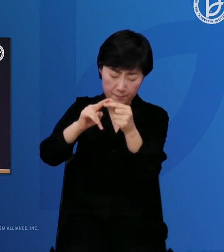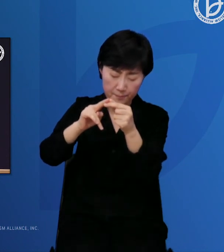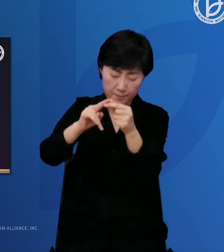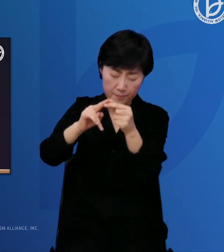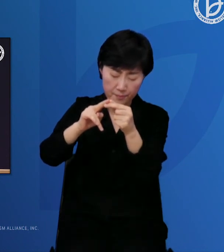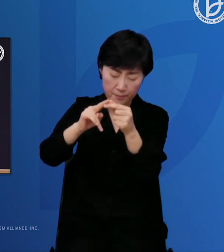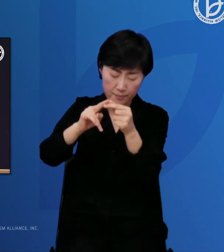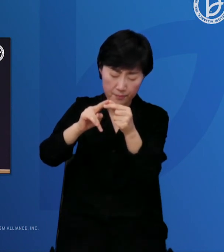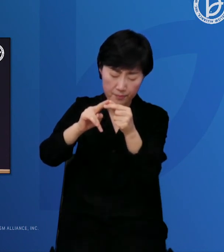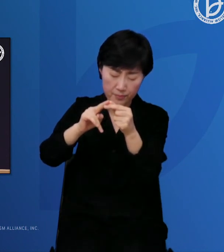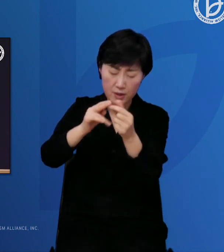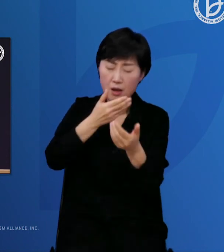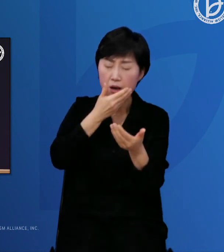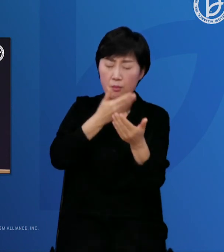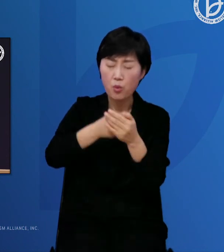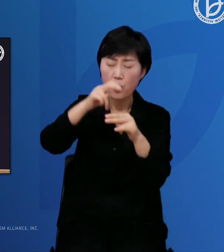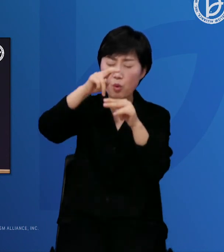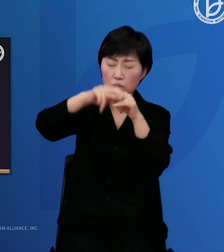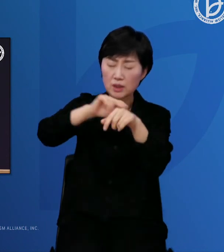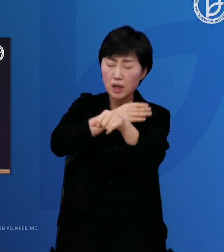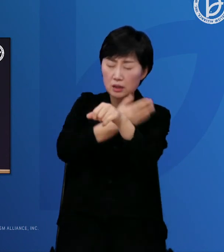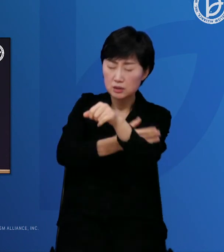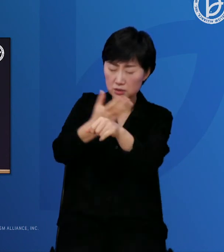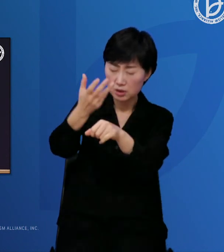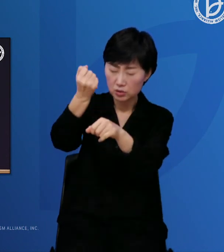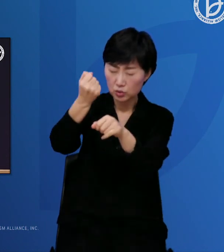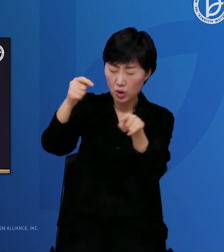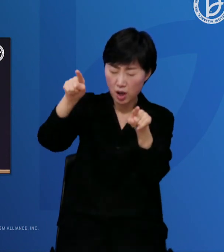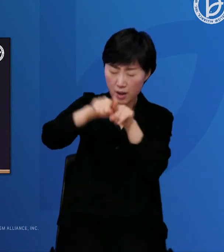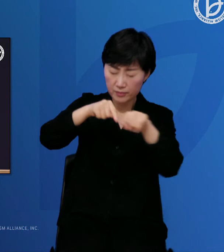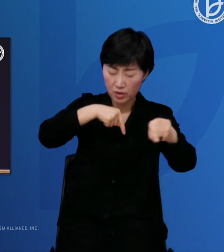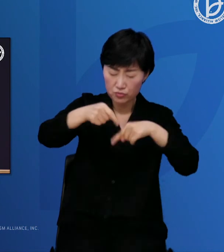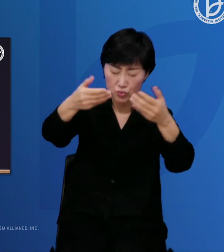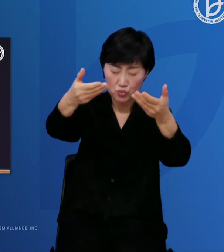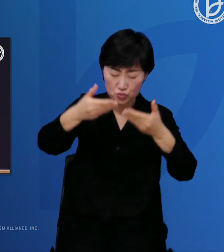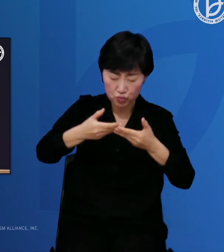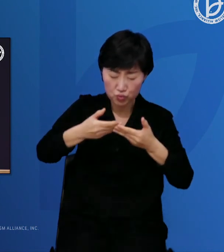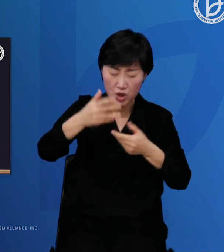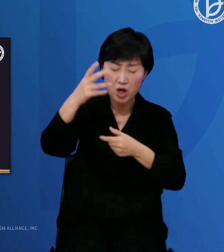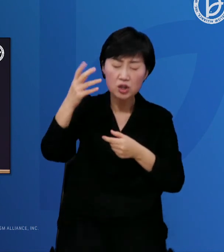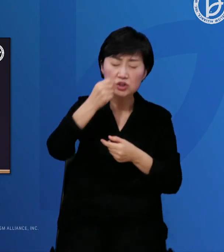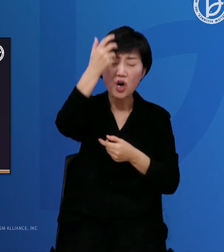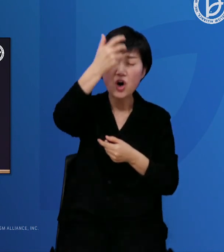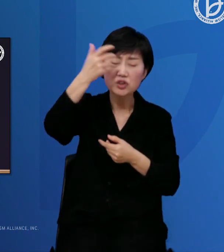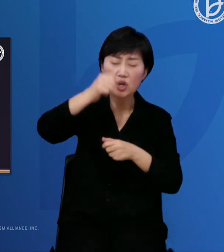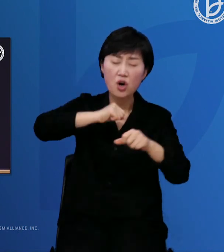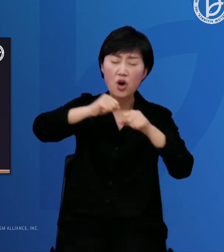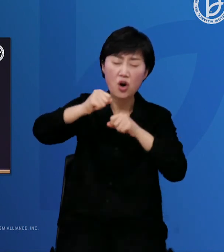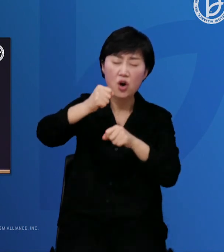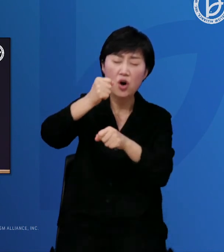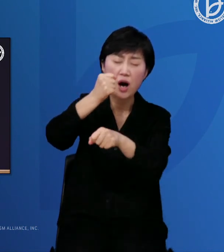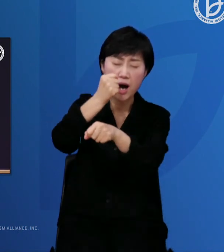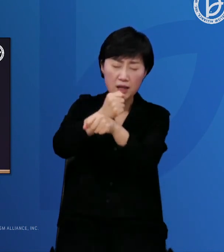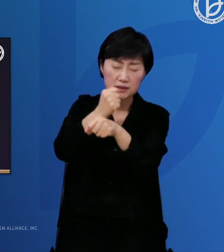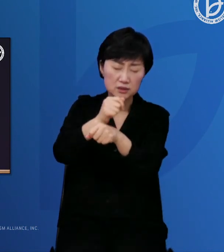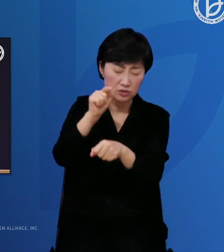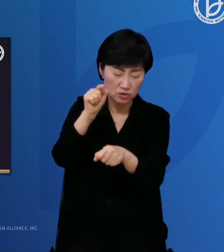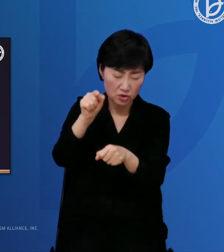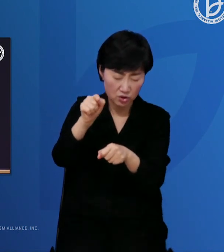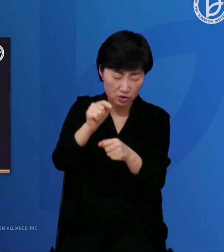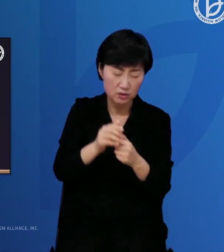covenant, 보좌의 능력으로 역사하시는 성령님의 역사하심이 and the working of the Holy Spirit that works the blessing of the